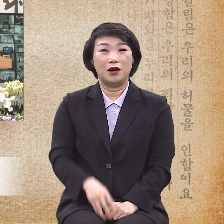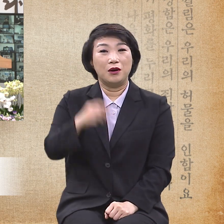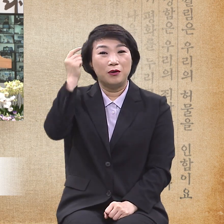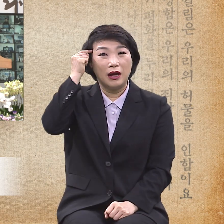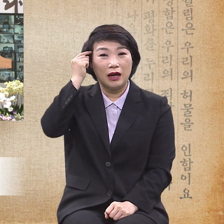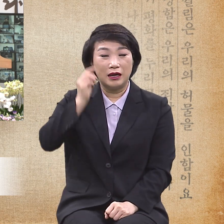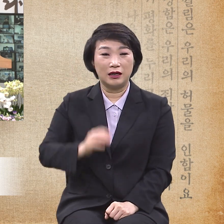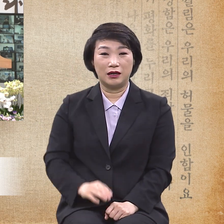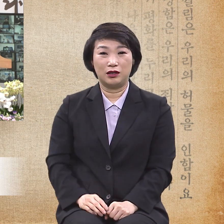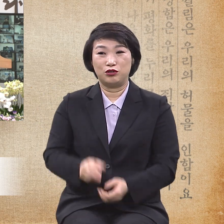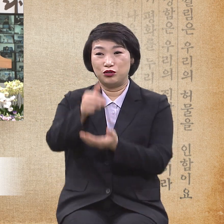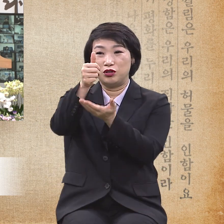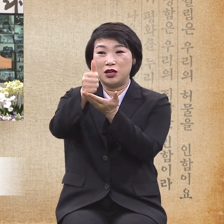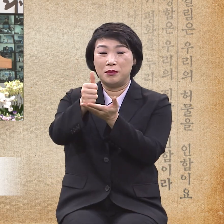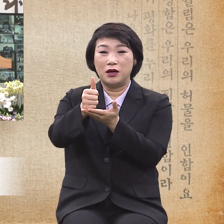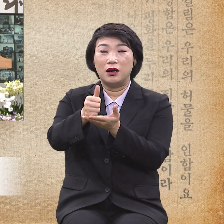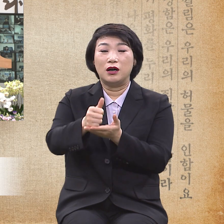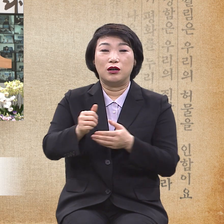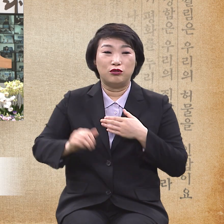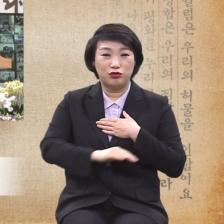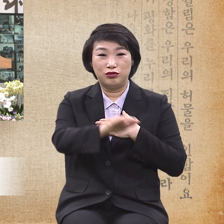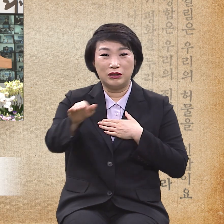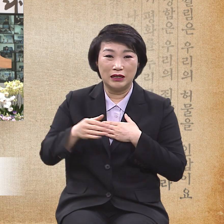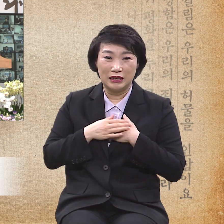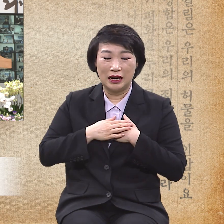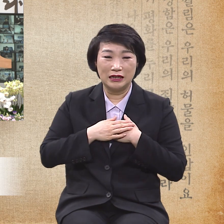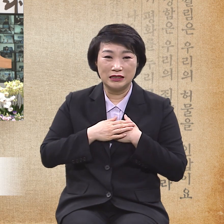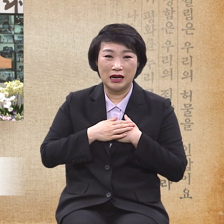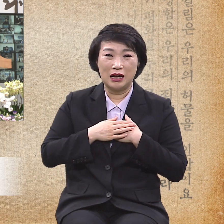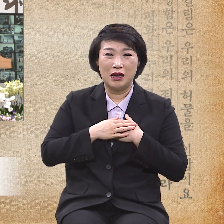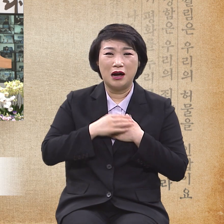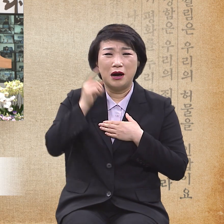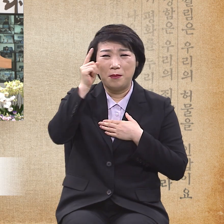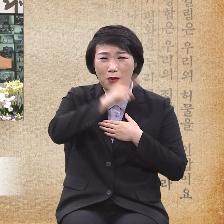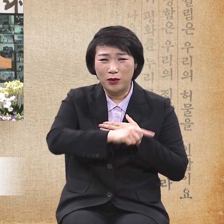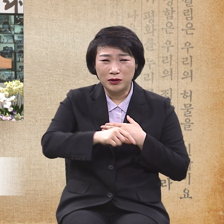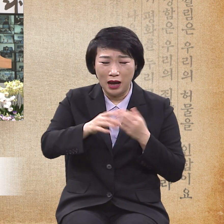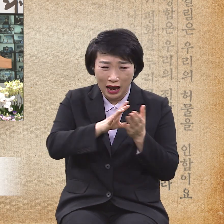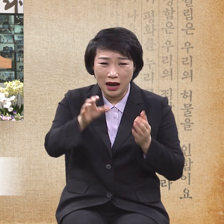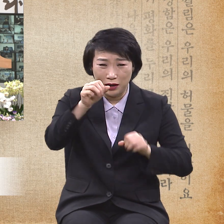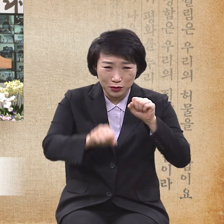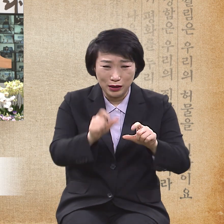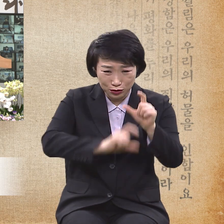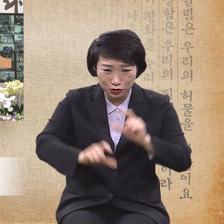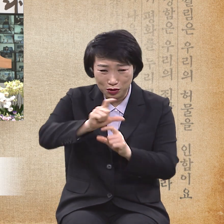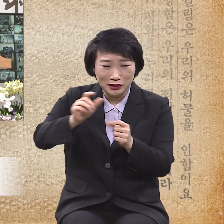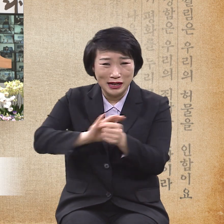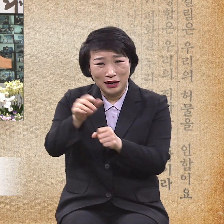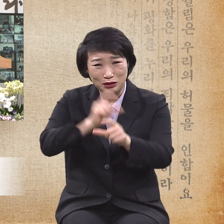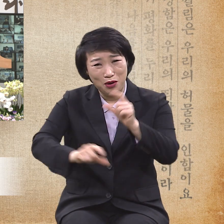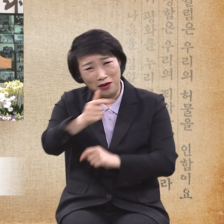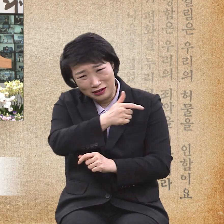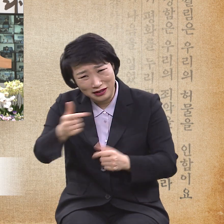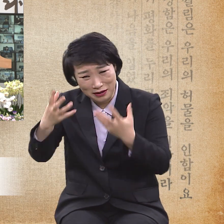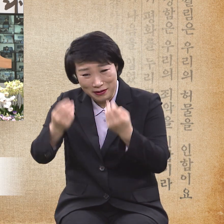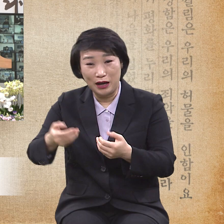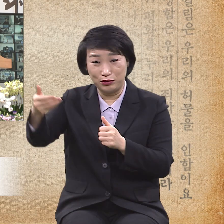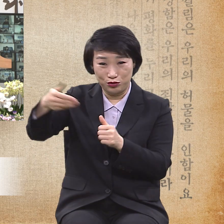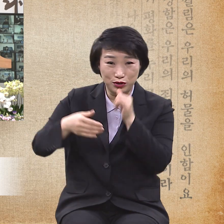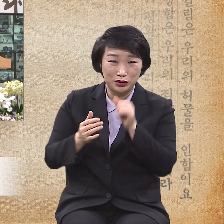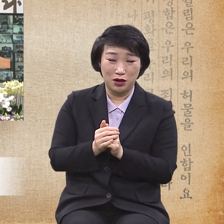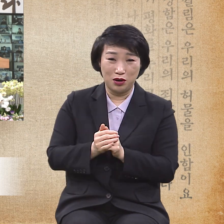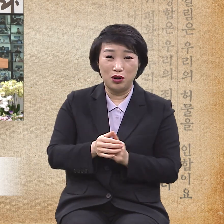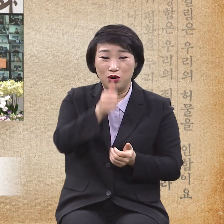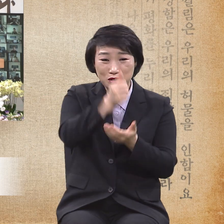네, 주님은 못되게 옳도록 더 사랑하잖아. 그래서 죄 많은 곳에 은혜가 풍성하다고 하잖아.